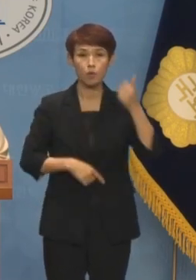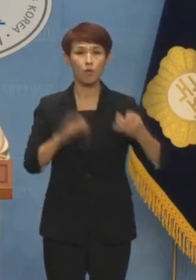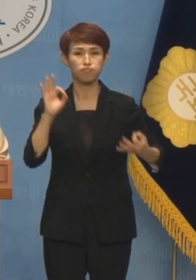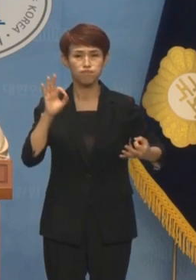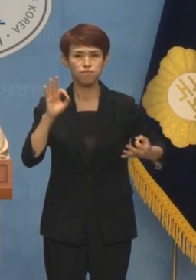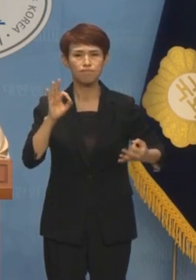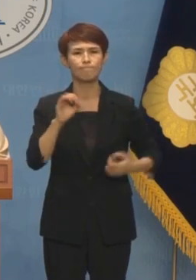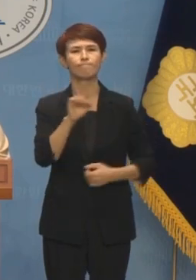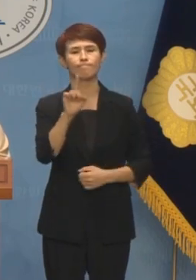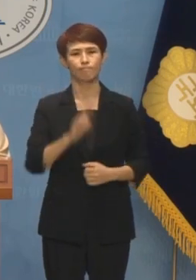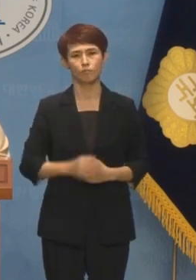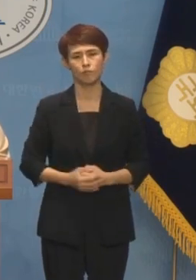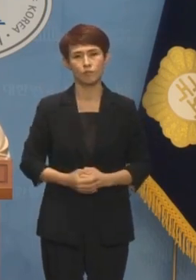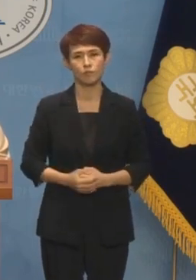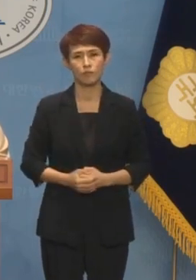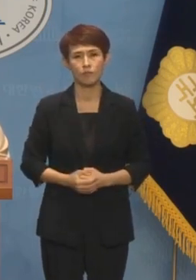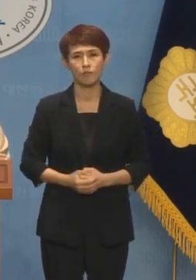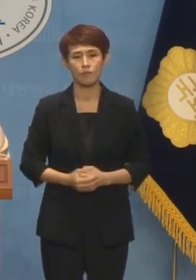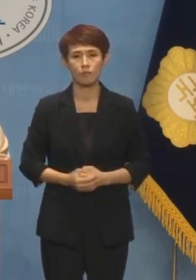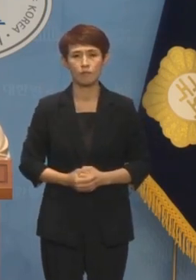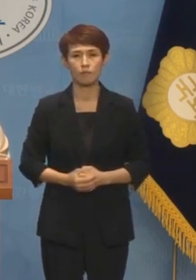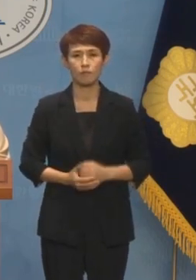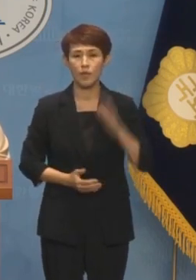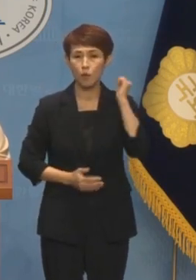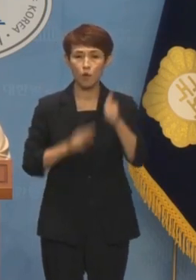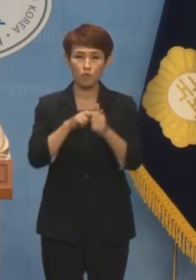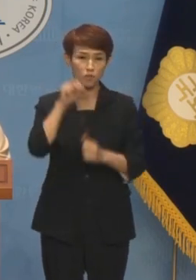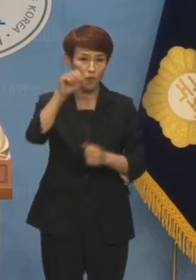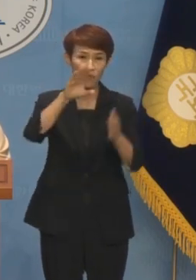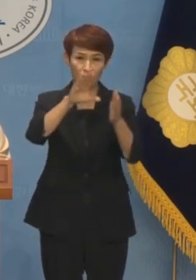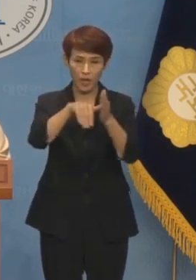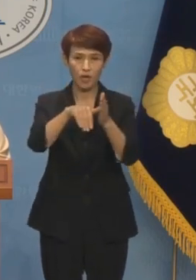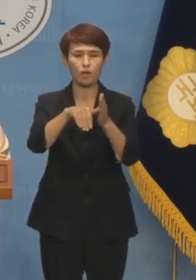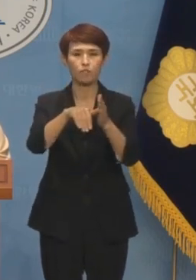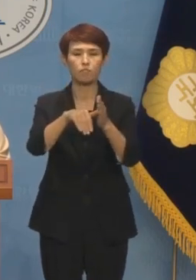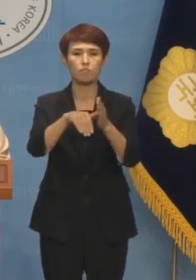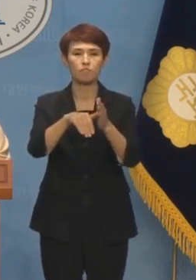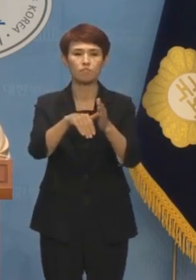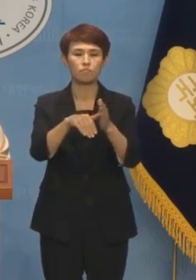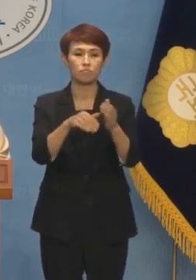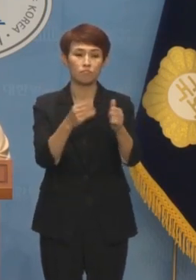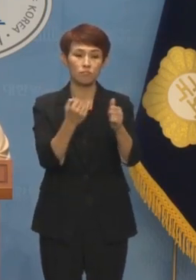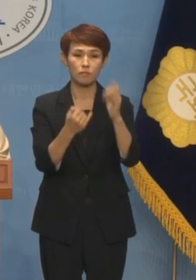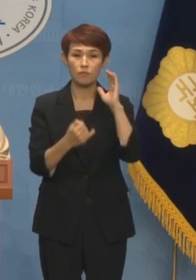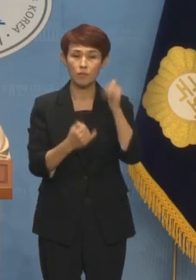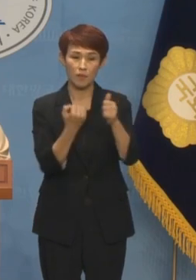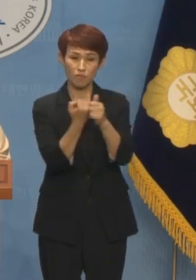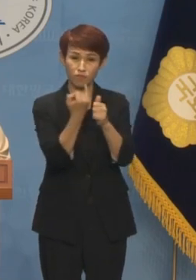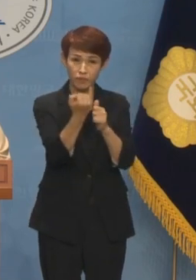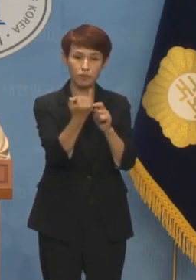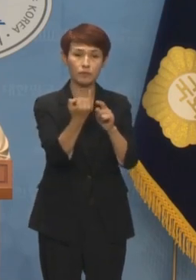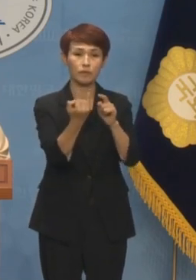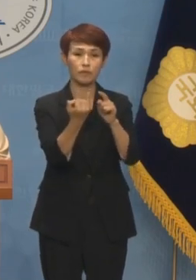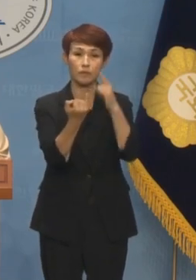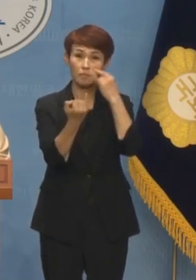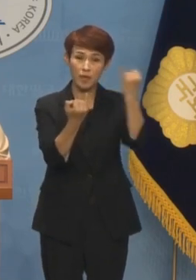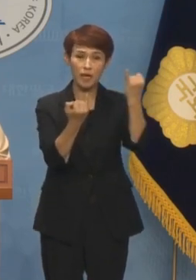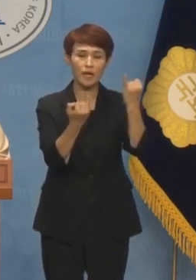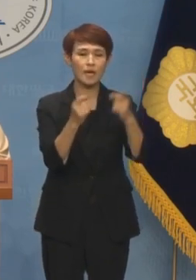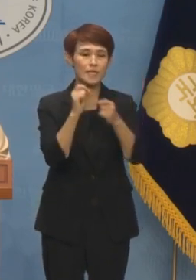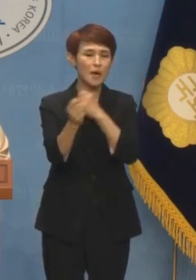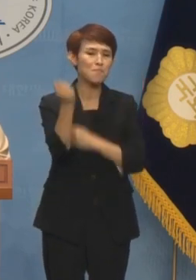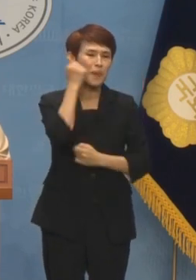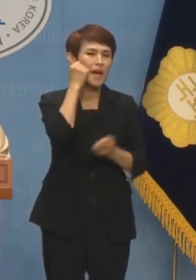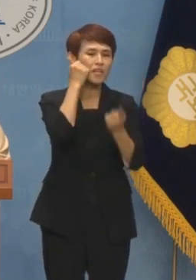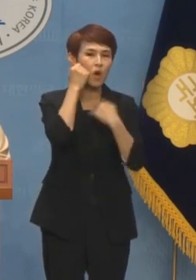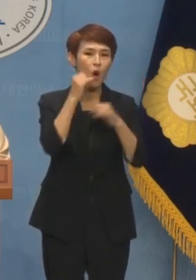대통령입니다. 대선 후보 당시 분명히 장모가 사기를 당한 적은 있어도 10원